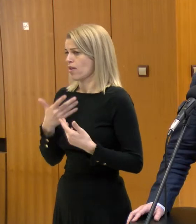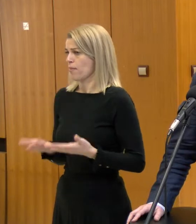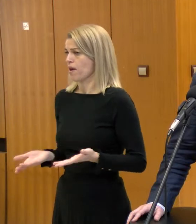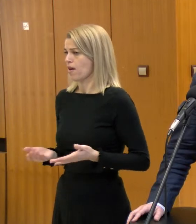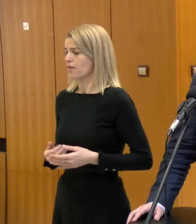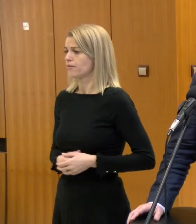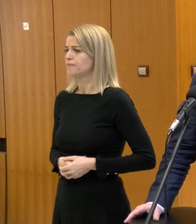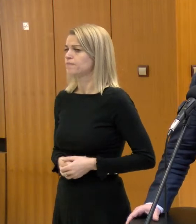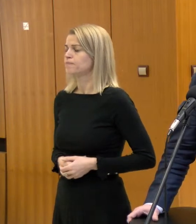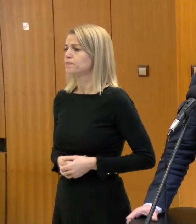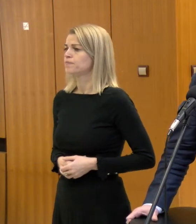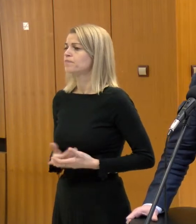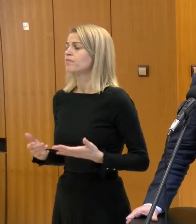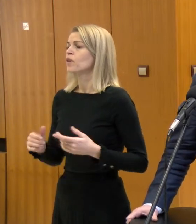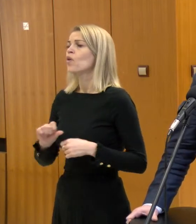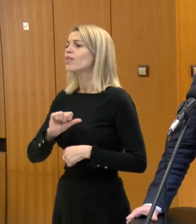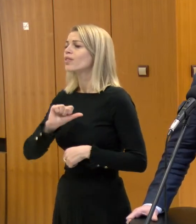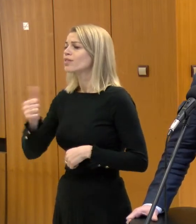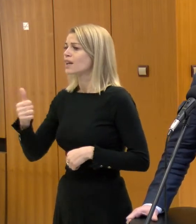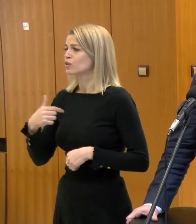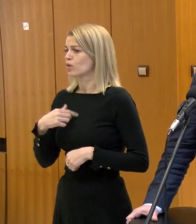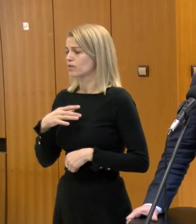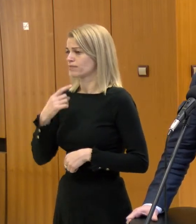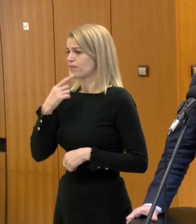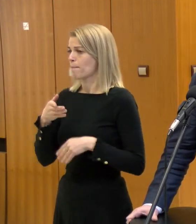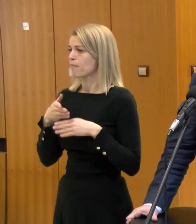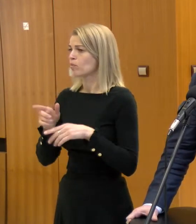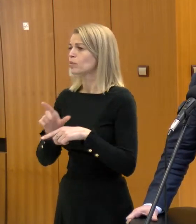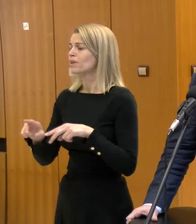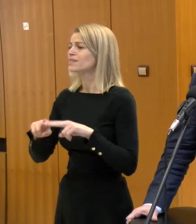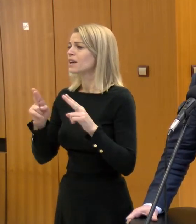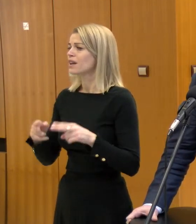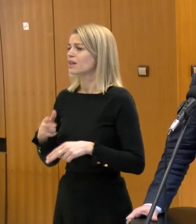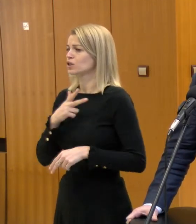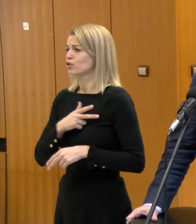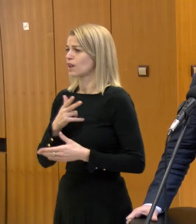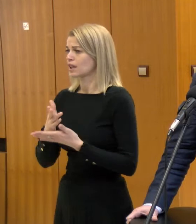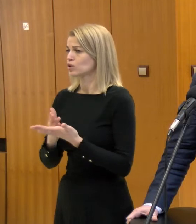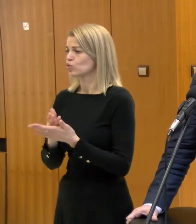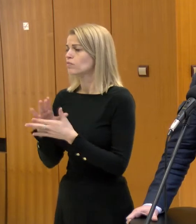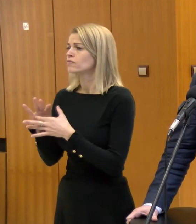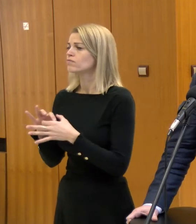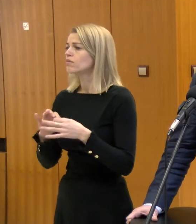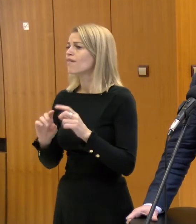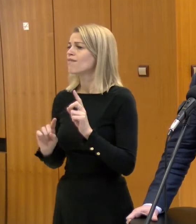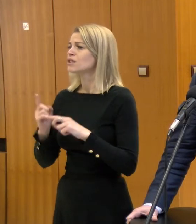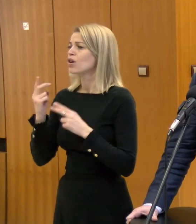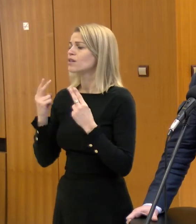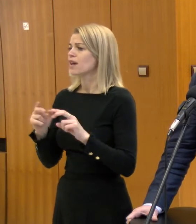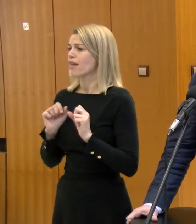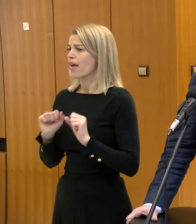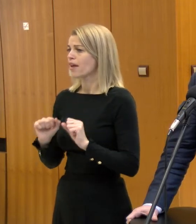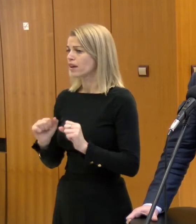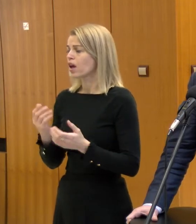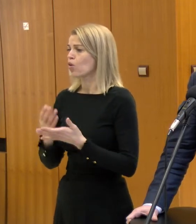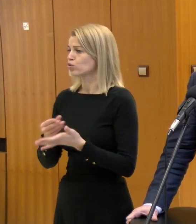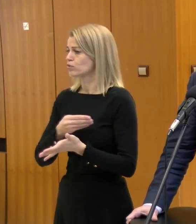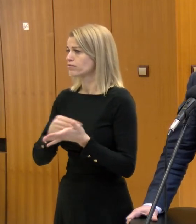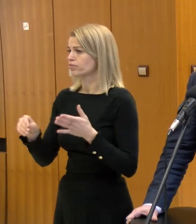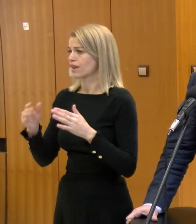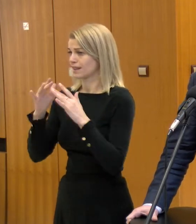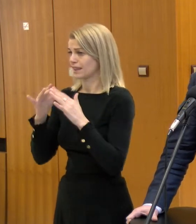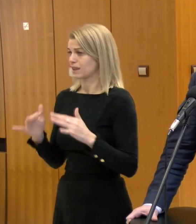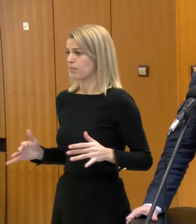Dobre, takže najskôr chcem povedať, že pomoc pre zariadenia sociálnych služieb v súvislosti s vysokými cenami energie sme vyplatili